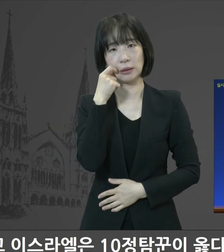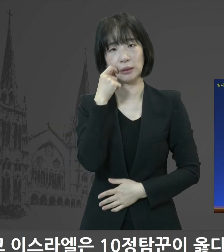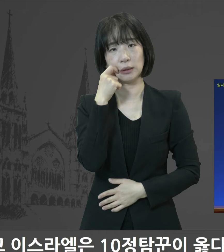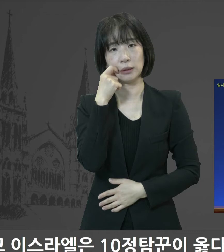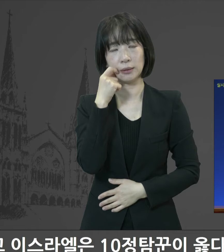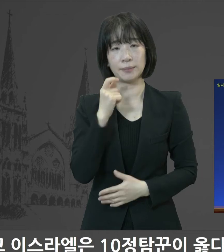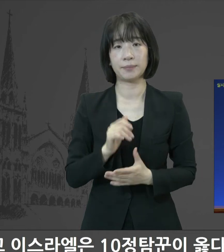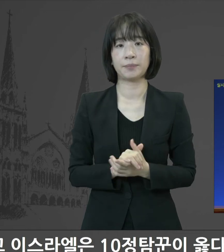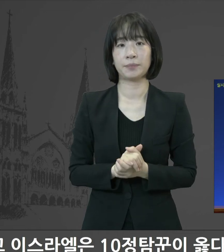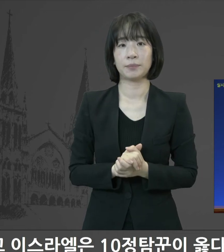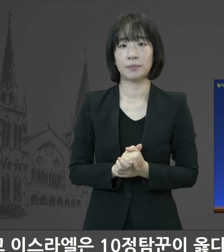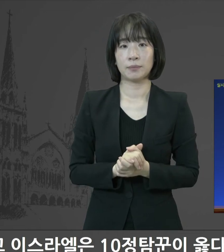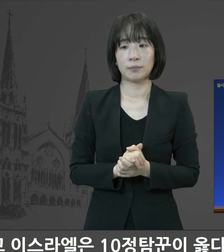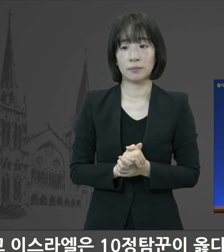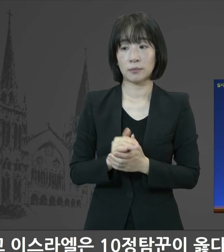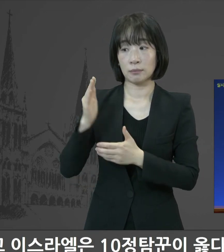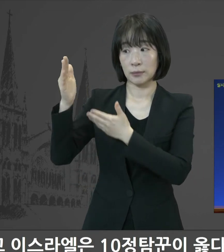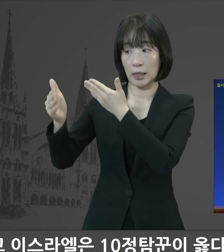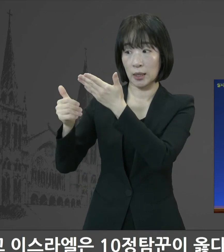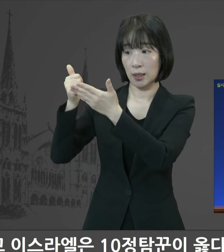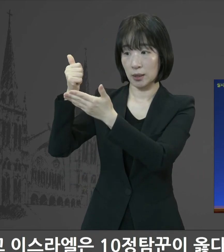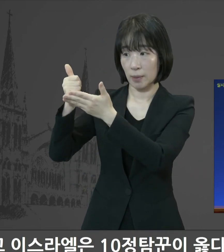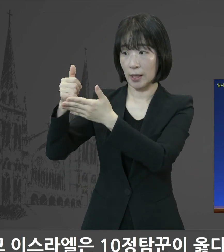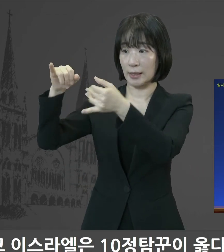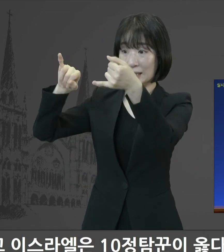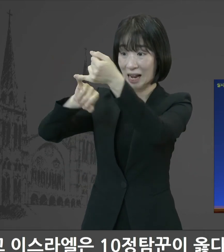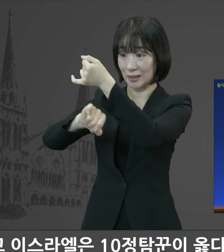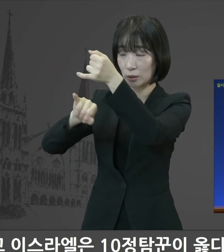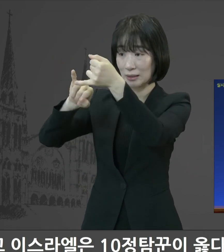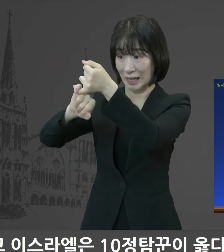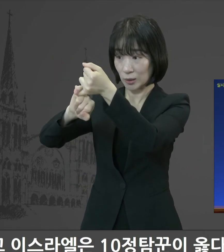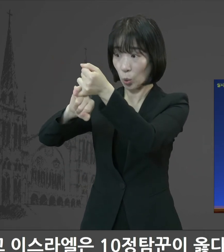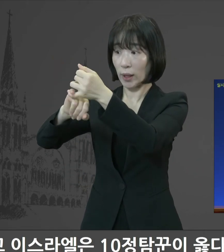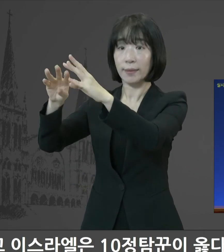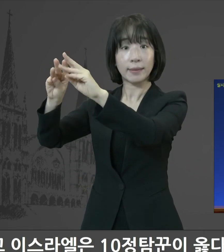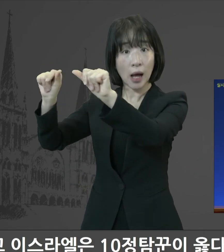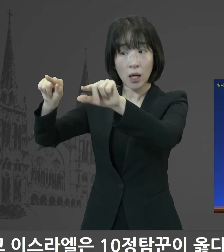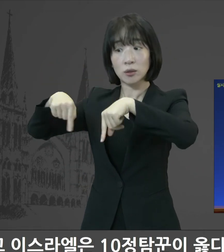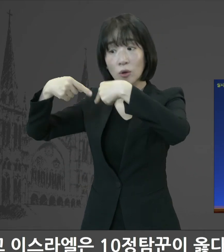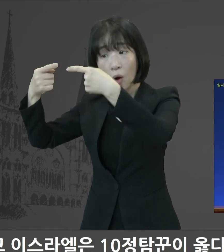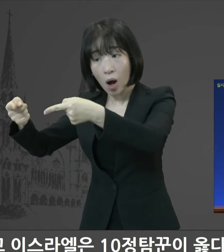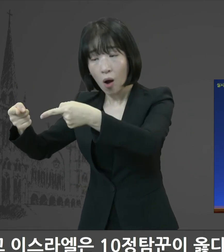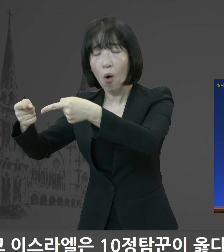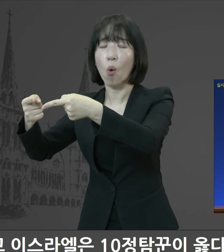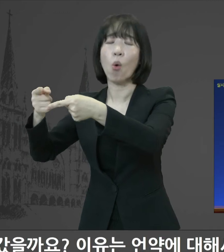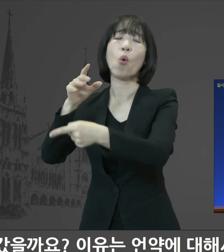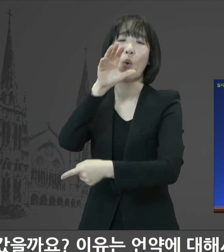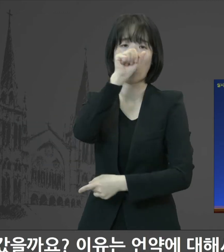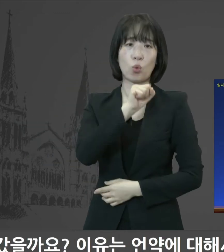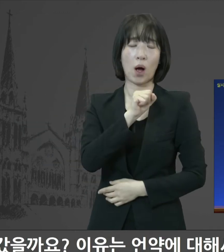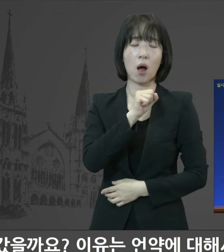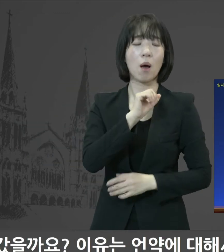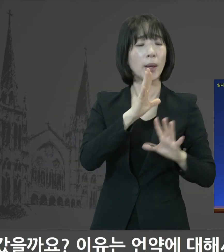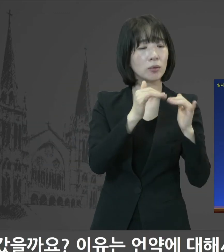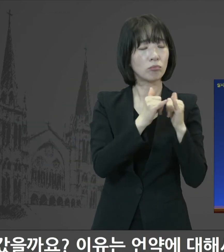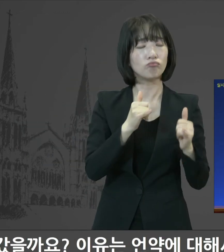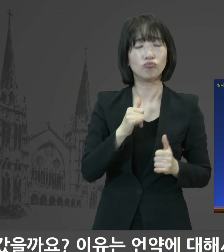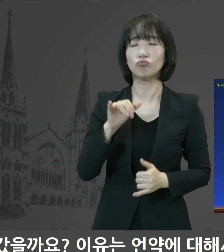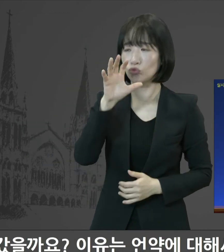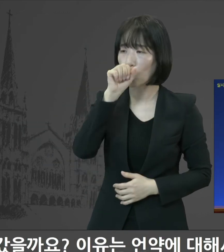그들은 약속의 땅에 들어가는 것 자체를 싫어하지 않았습니다. 약속의 땅에 들어가면 좋죠.